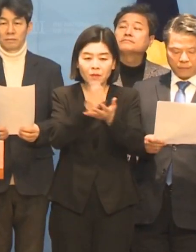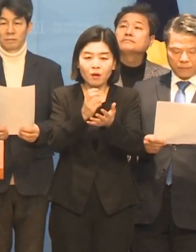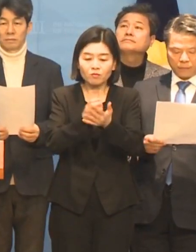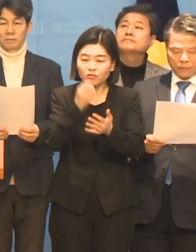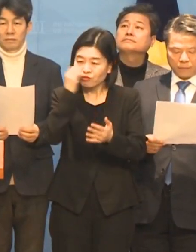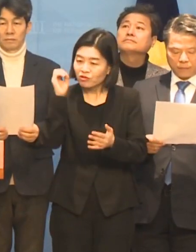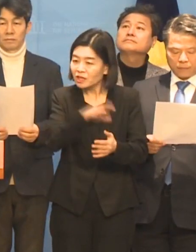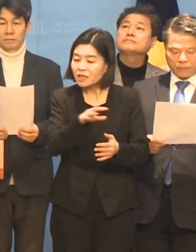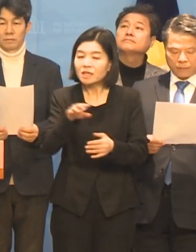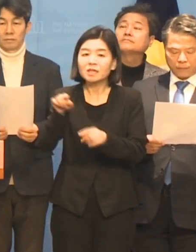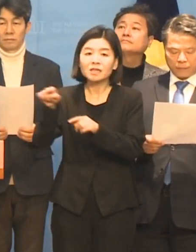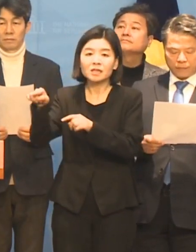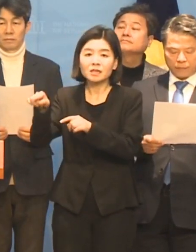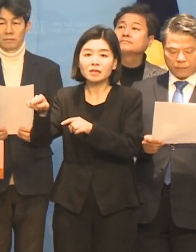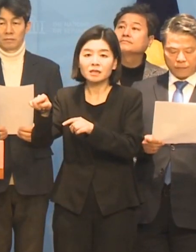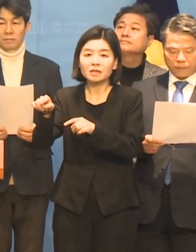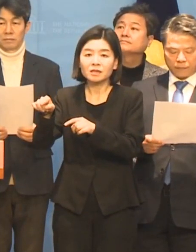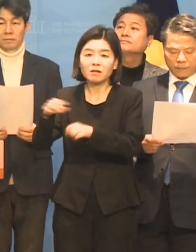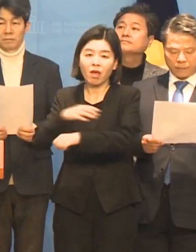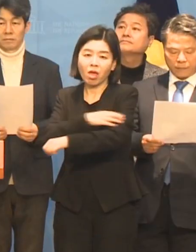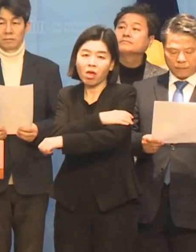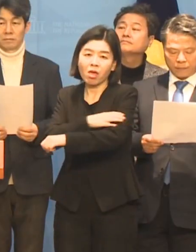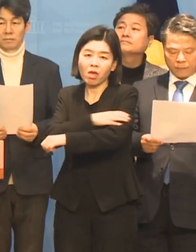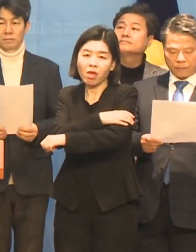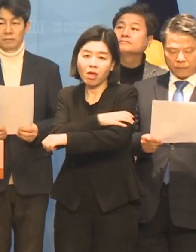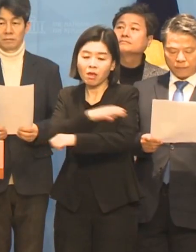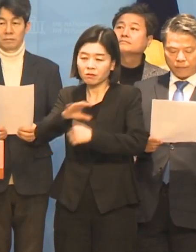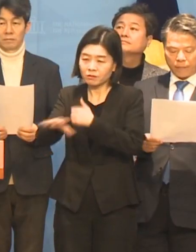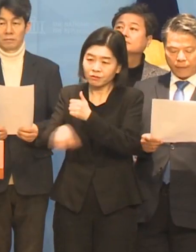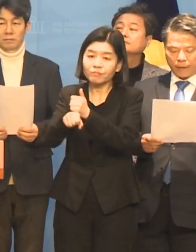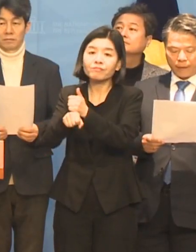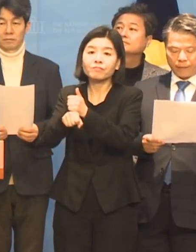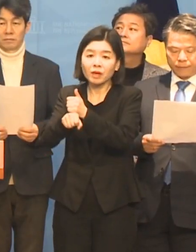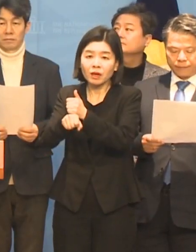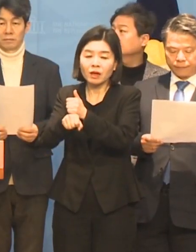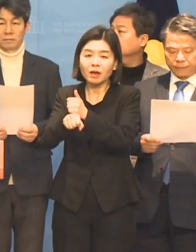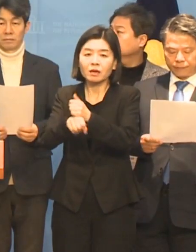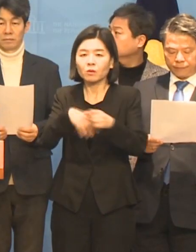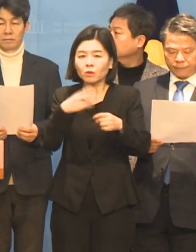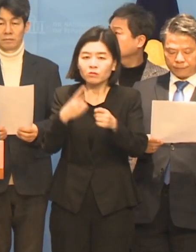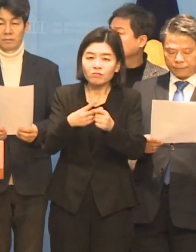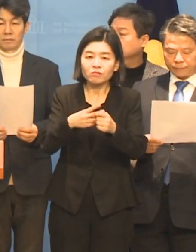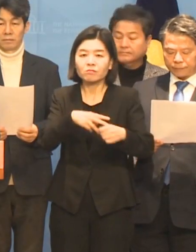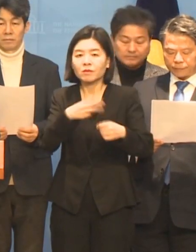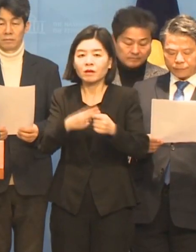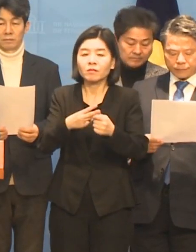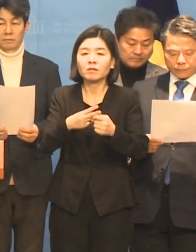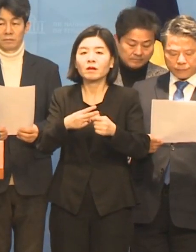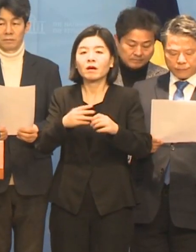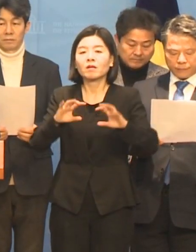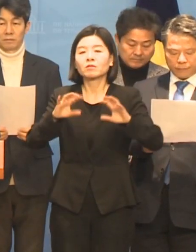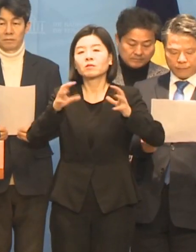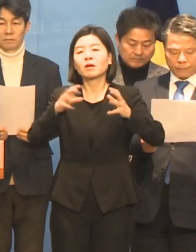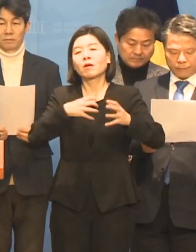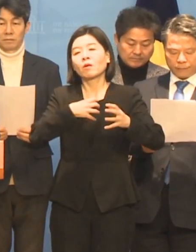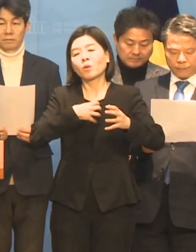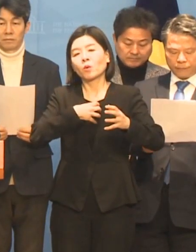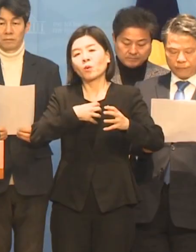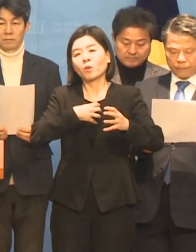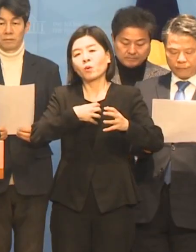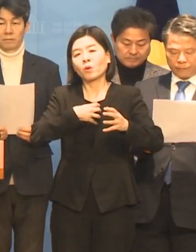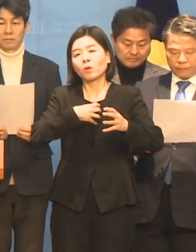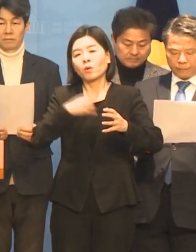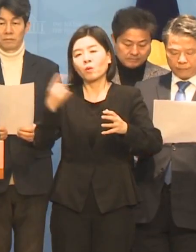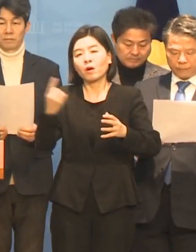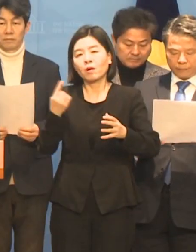세력이 다시 권력을 장악할 경우 제2, 제3의 국가 위기가